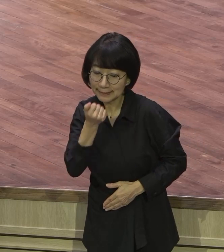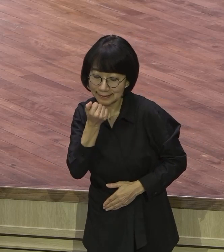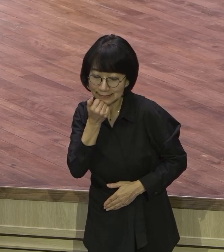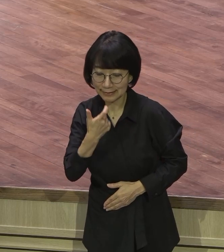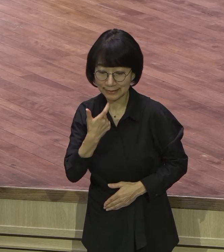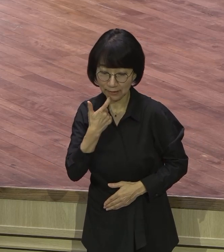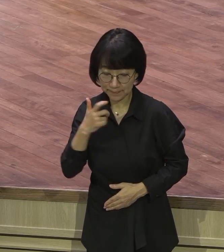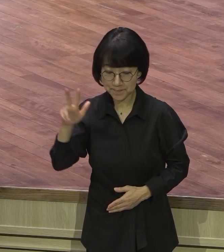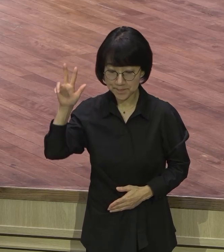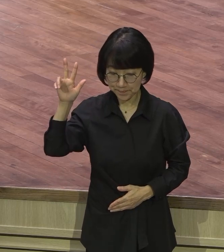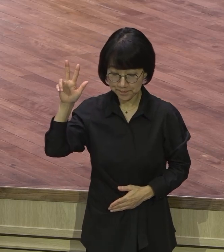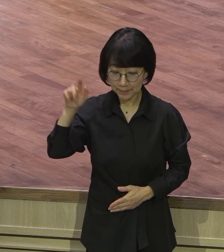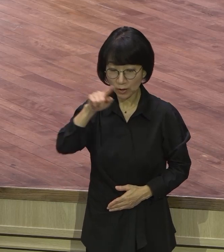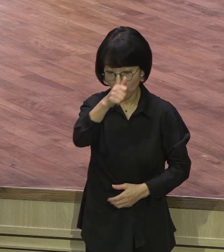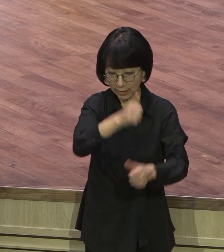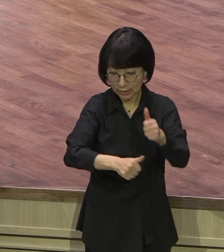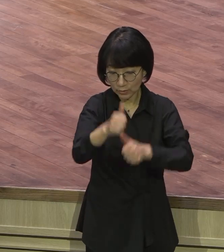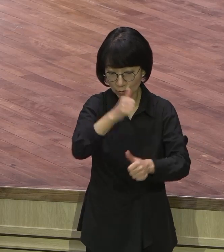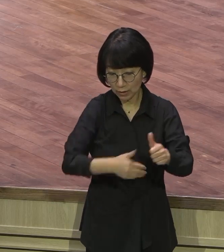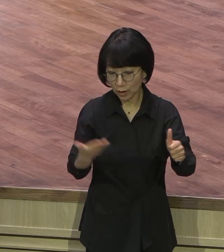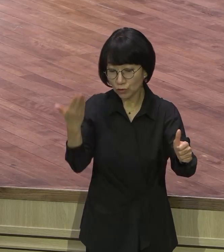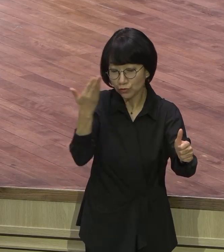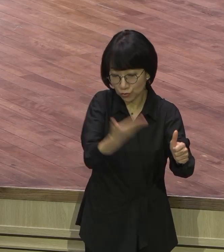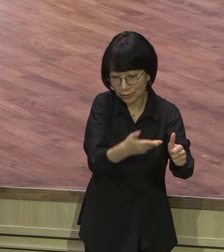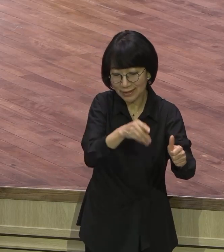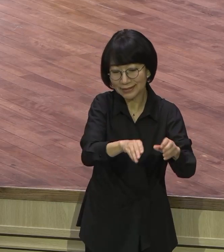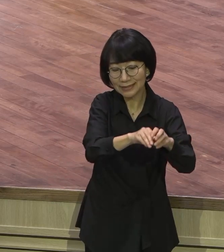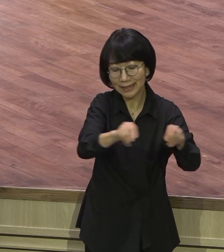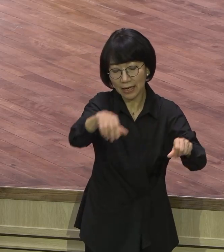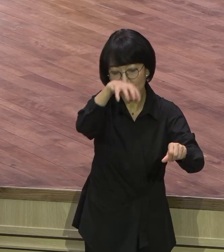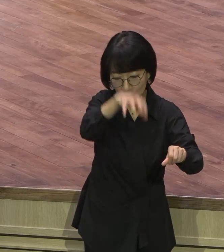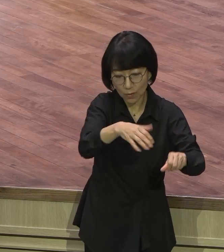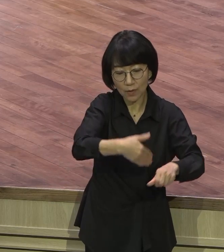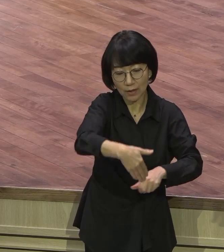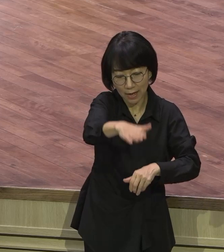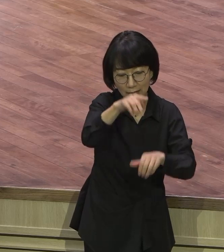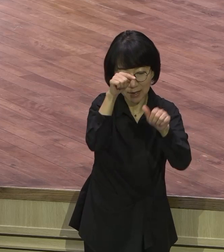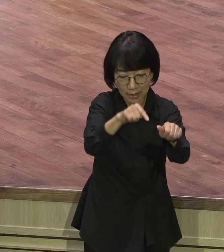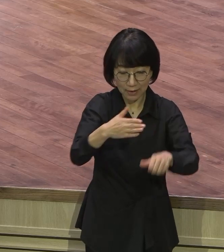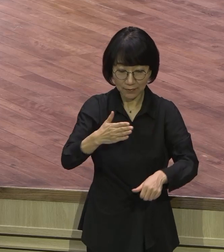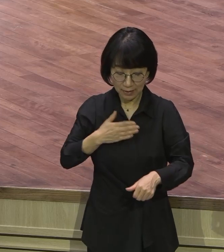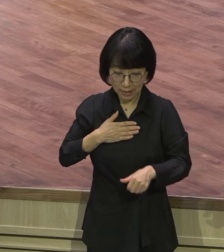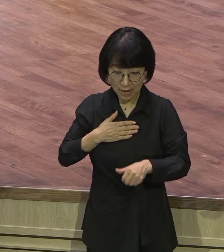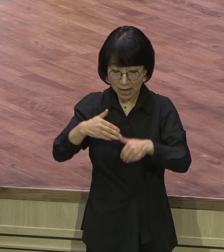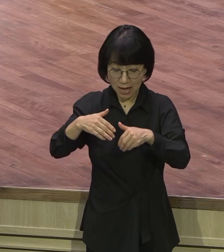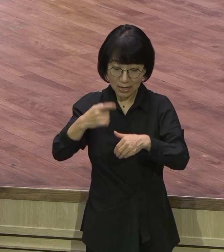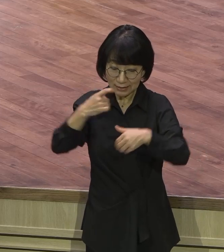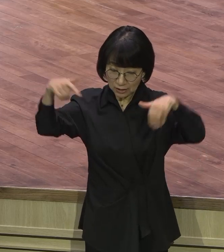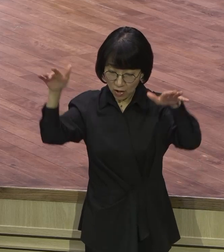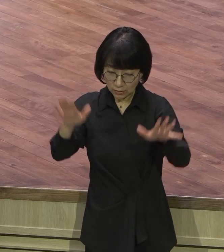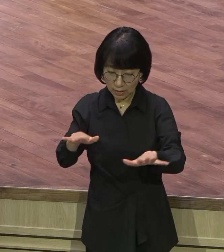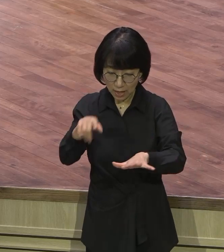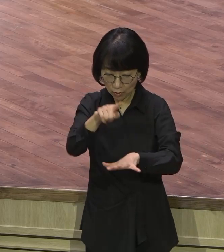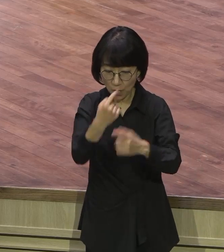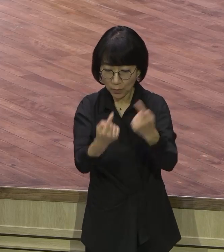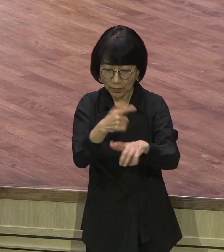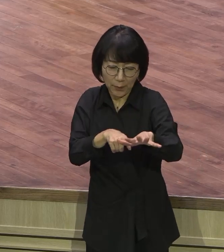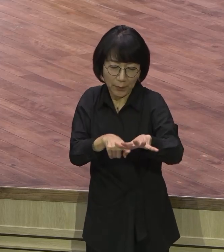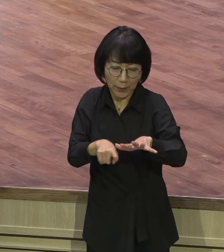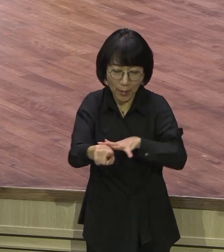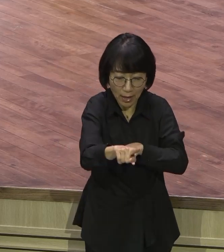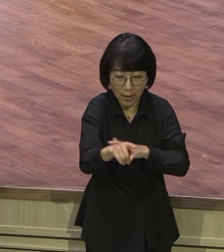야곱에게 맹시하여 내 자손에게 주리로 한 그 땅으로 올라가라. 내가 사사를 너보다 앞서 보내야